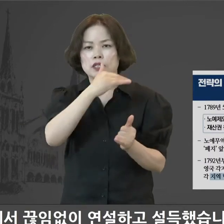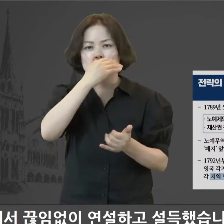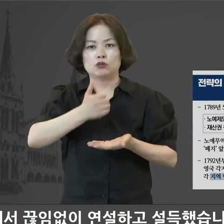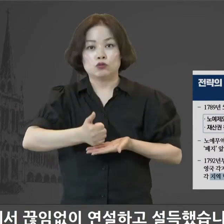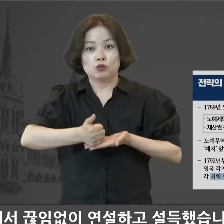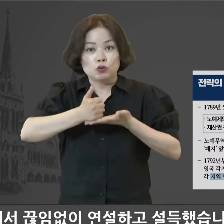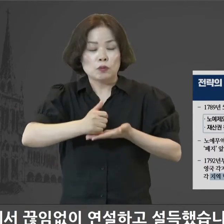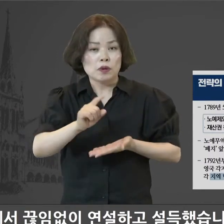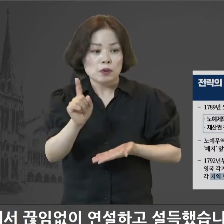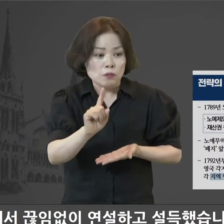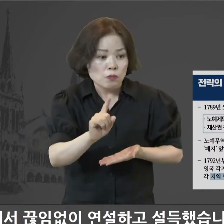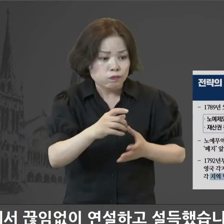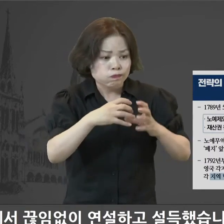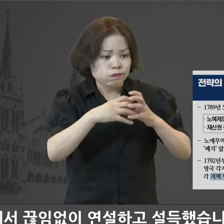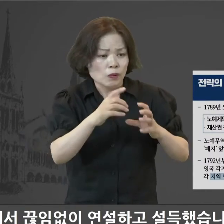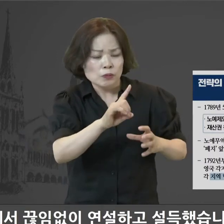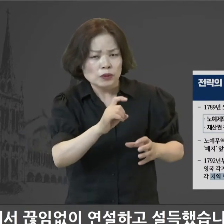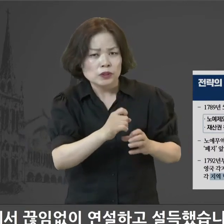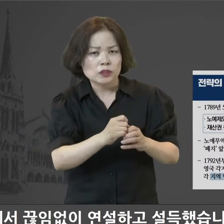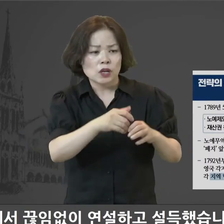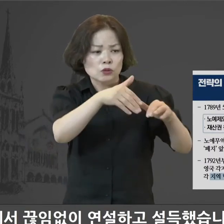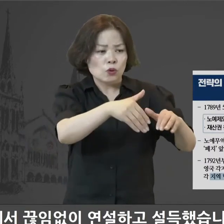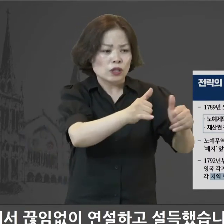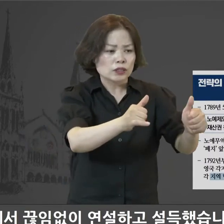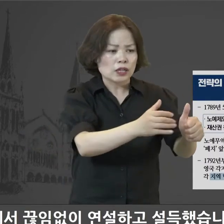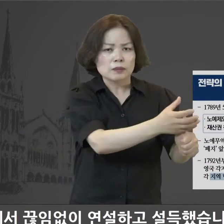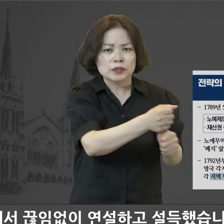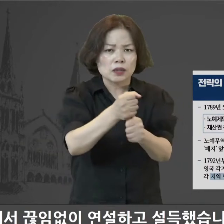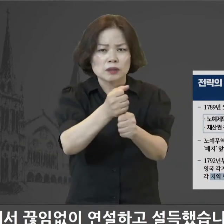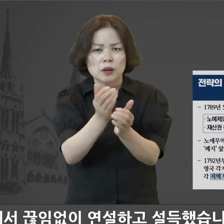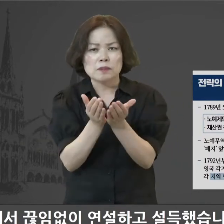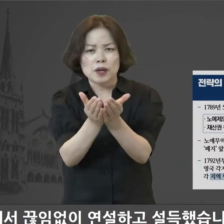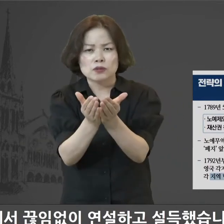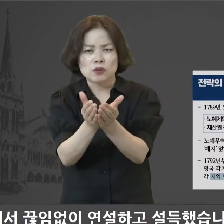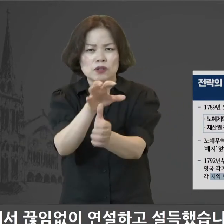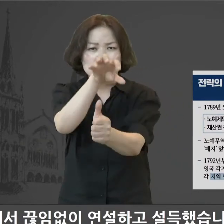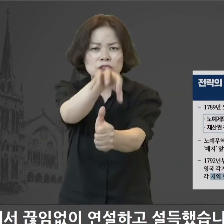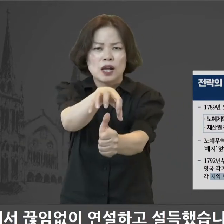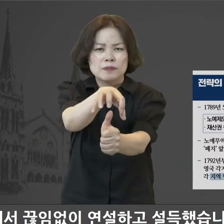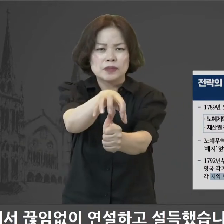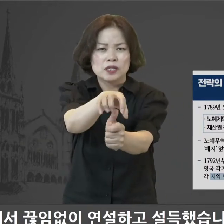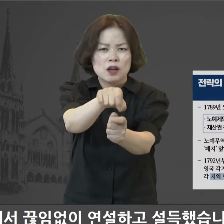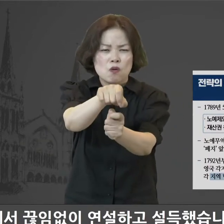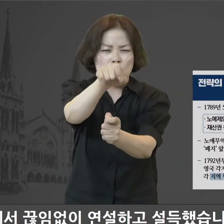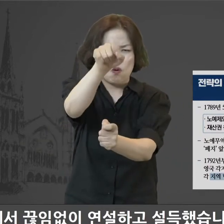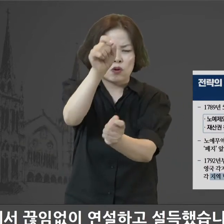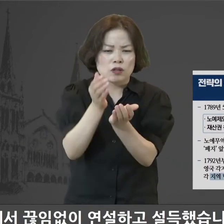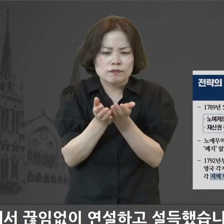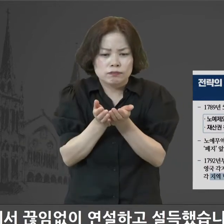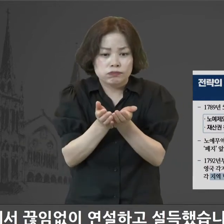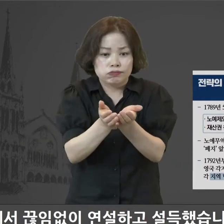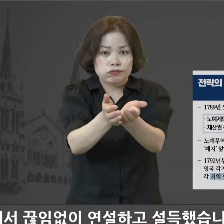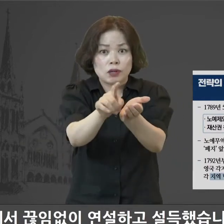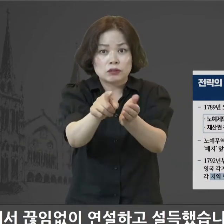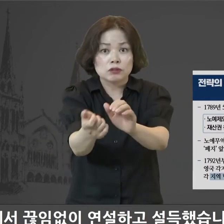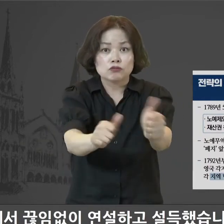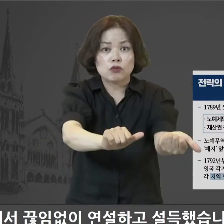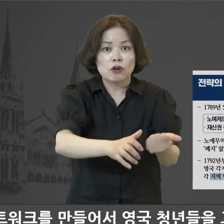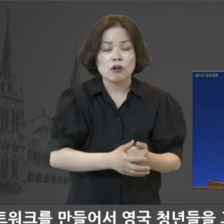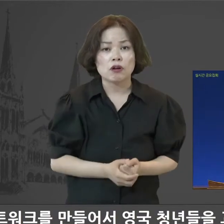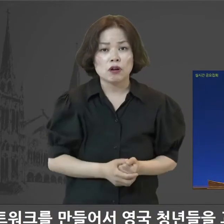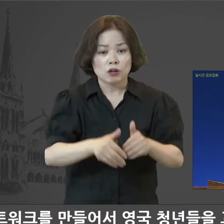핵심이 무엇이냐? 노예를, 사람을 잡아다가 배에다 감금한 채로 긴 항해를 하니까 거기서 죽어버리는 거예요.